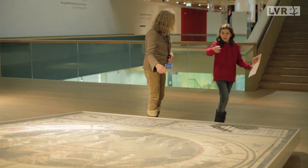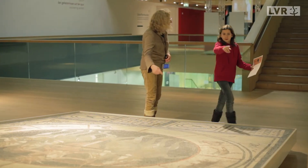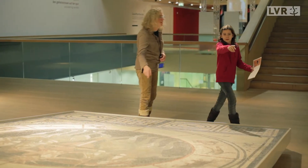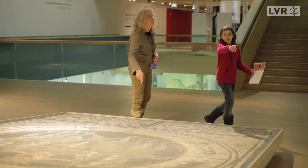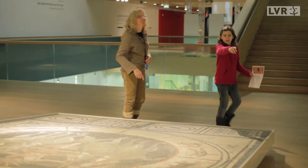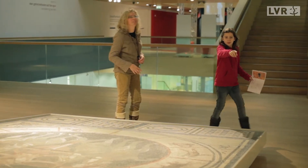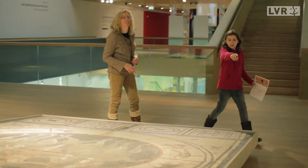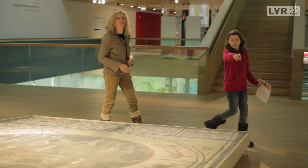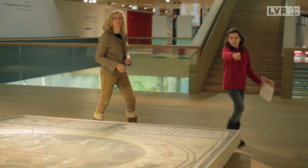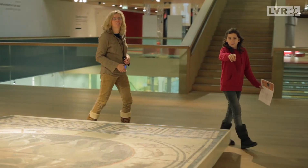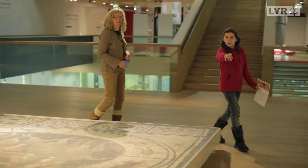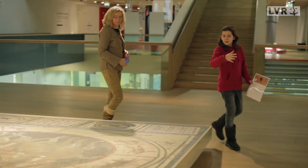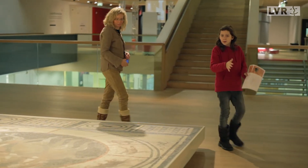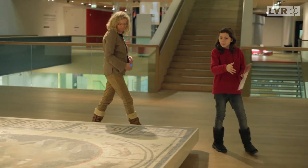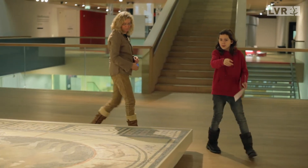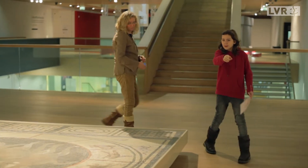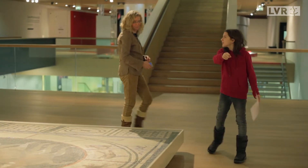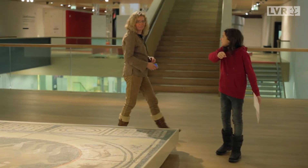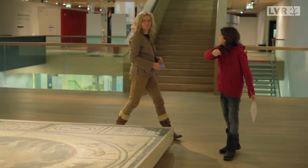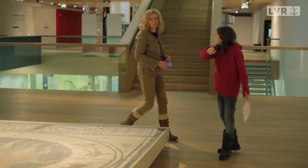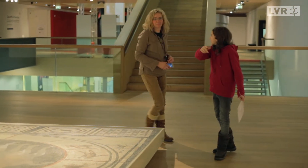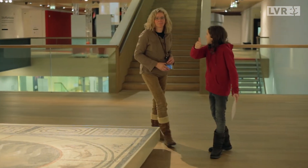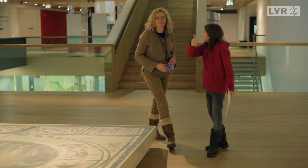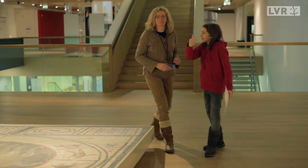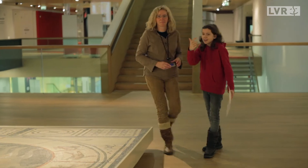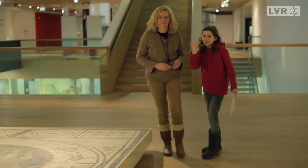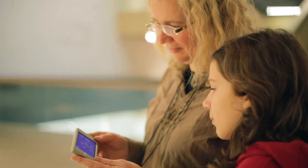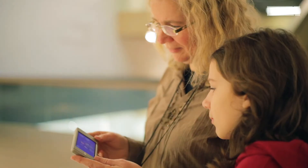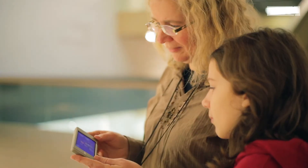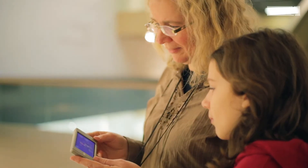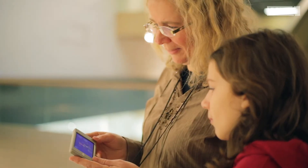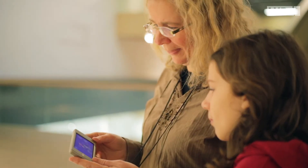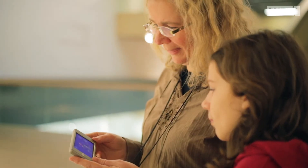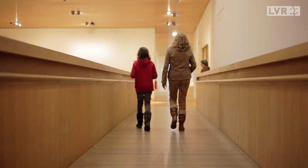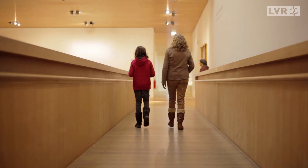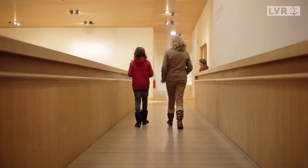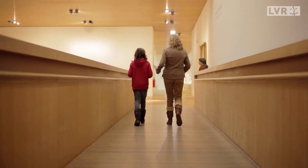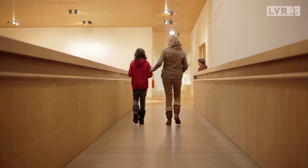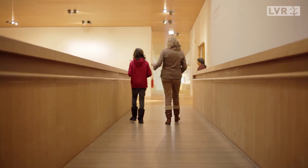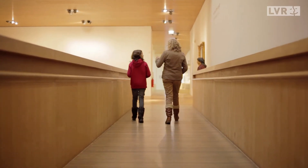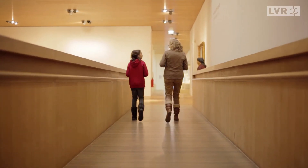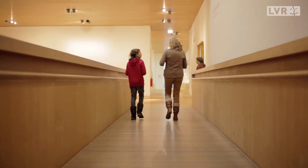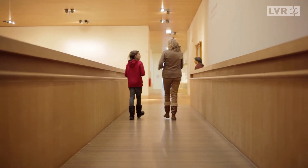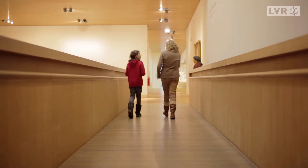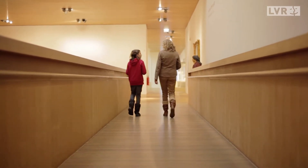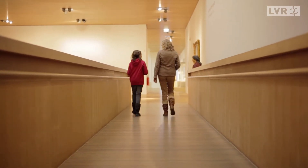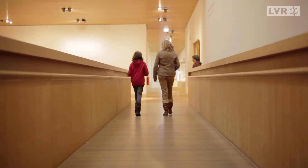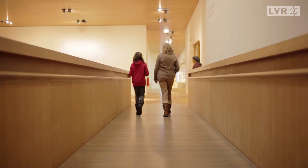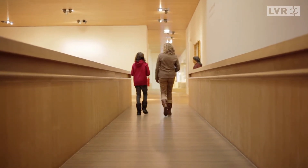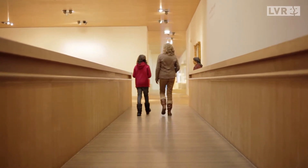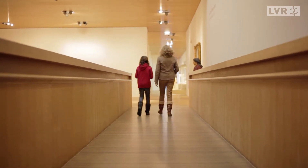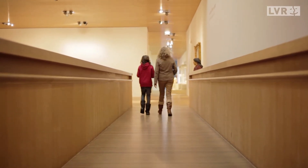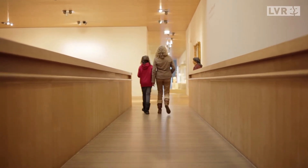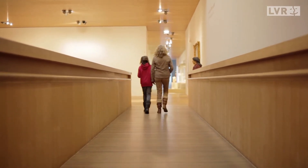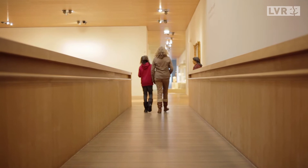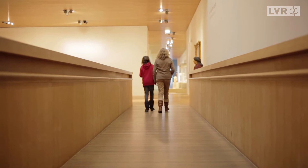es Tastführungen und für Gehbehinderte Aufzüge. Frau Gäde nimmt an einer Führung in deutscher Gebärdensprache teil. Die Römer haben